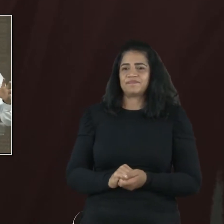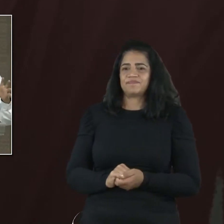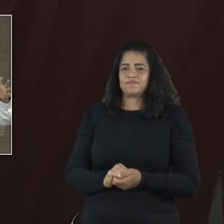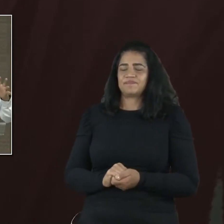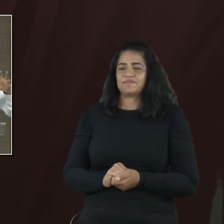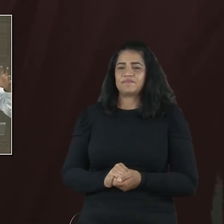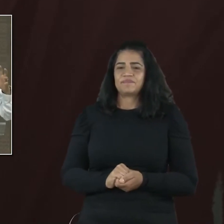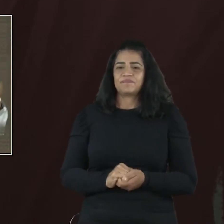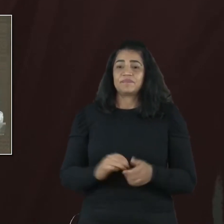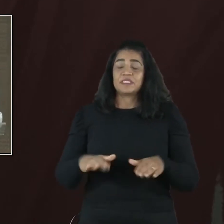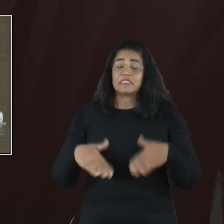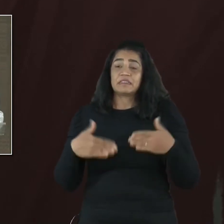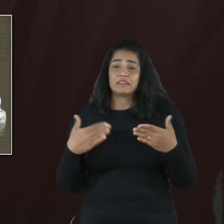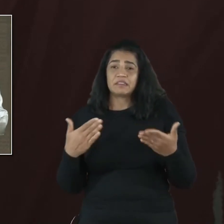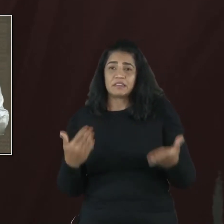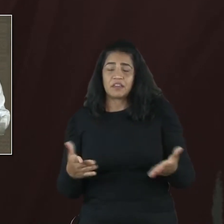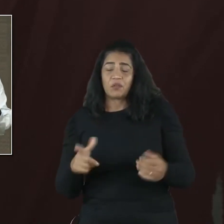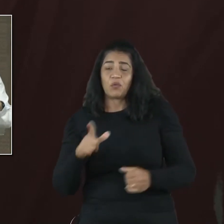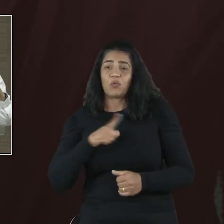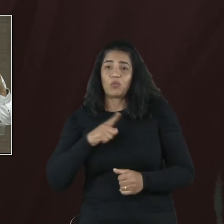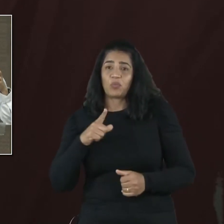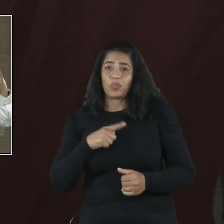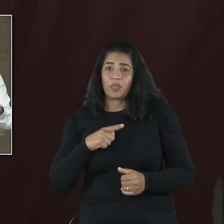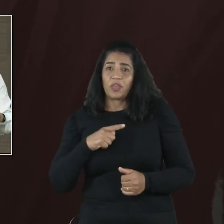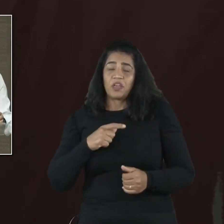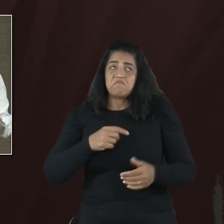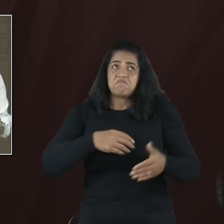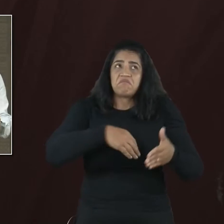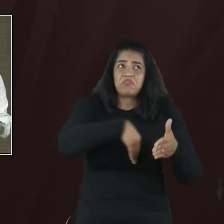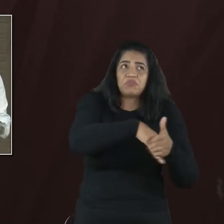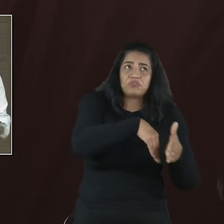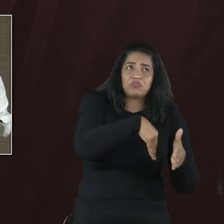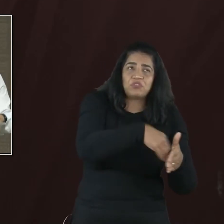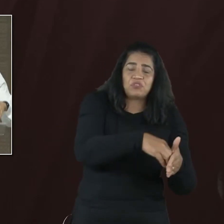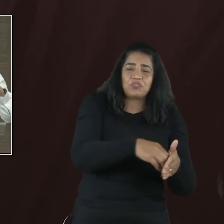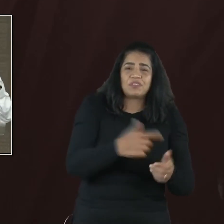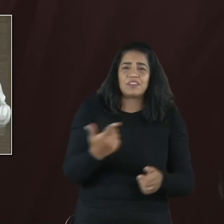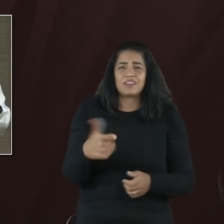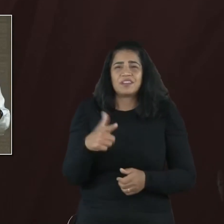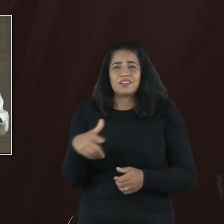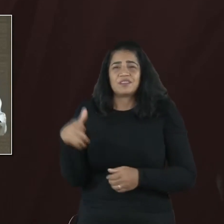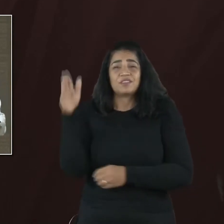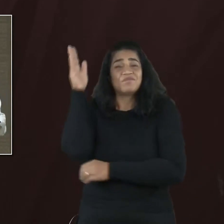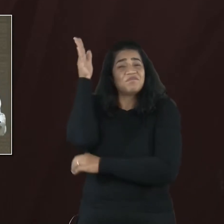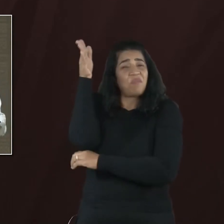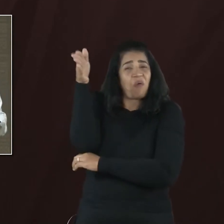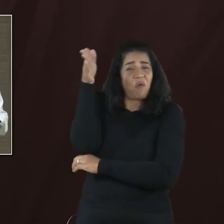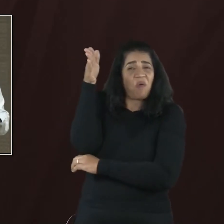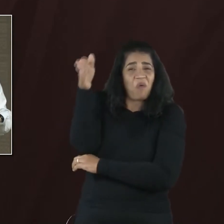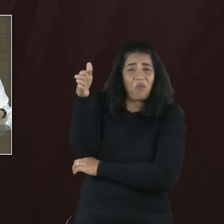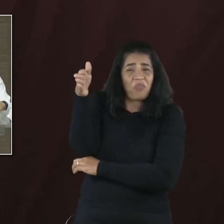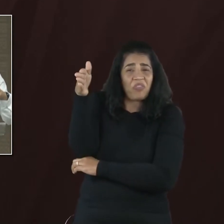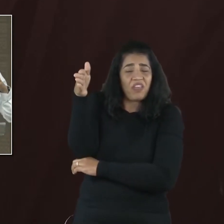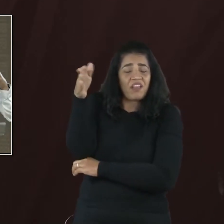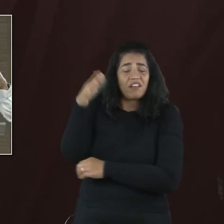quando tinha esses jogos, não tinha hotel suficiente, não tinha hospedaria suficiente, então